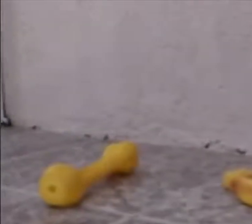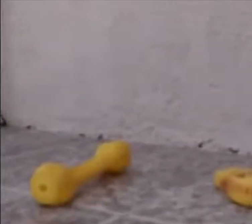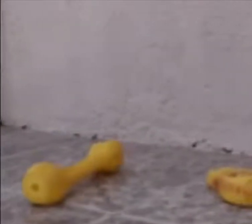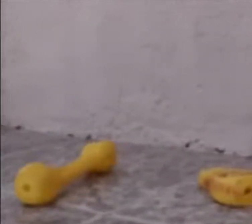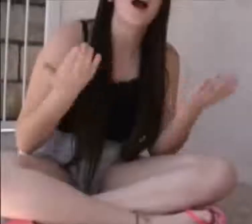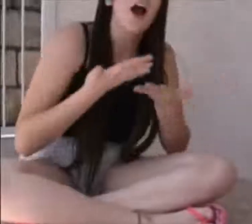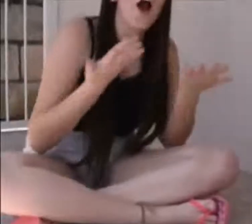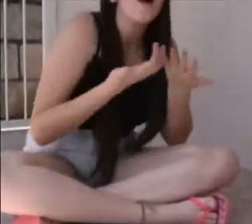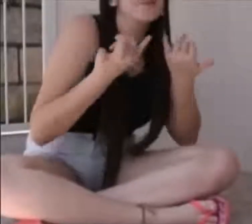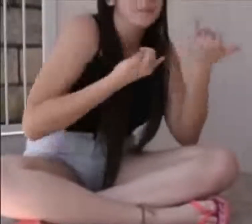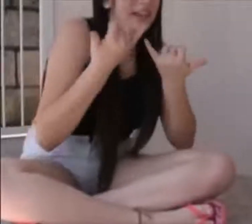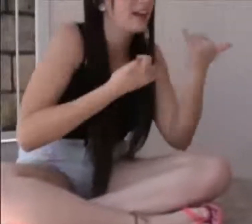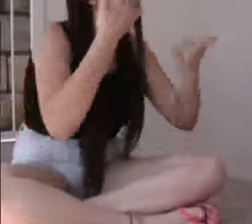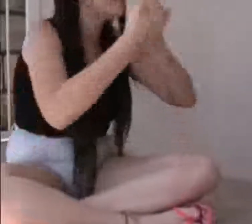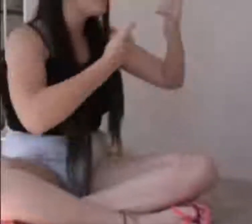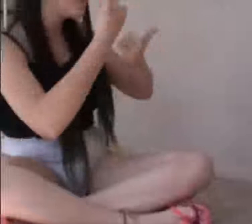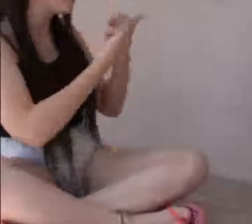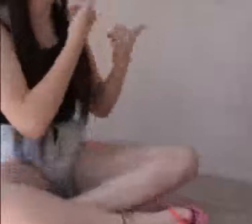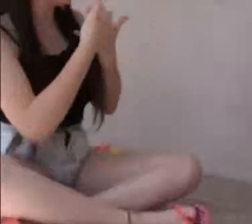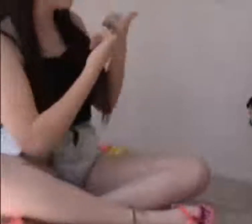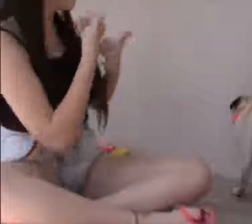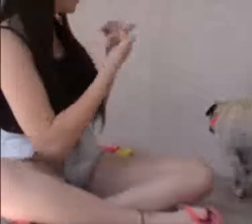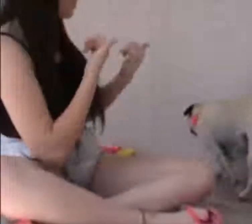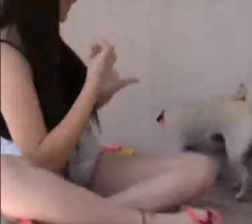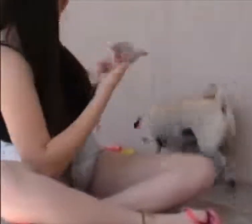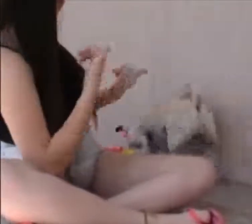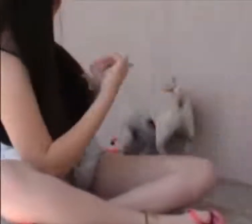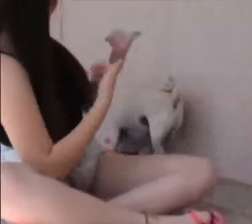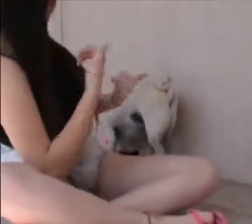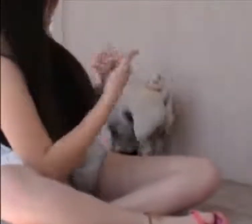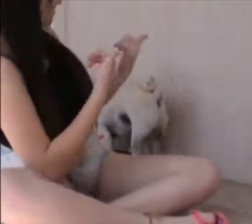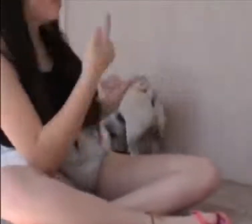E esse é um dos sinais que a Belinha mais gosta. O de brincar.